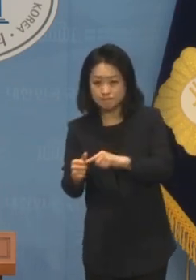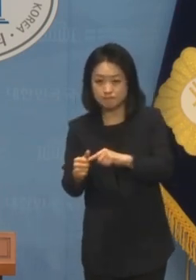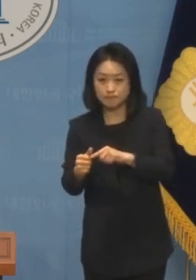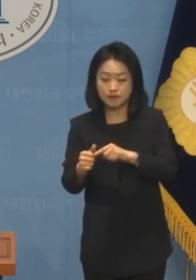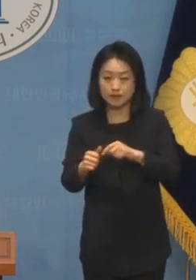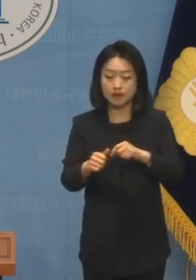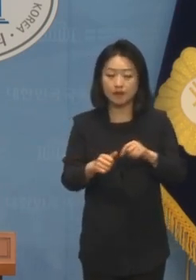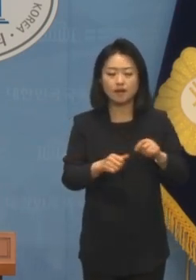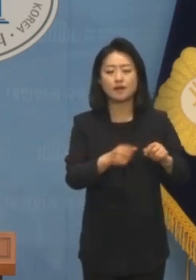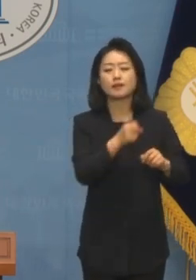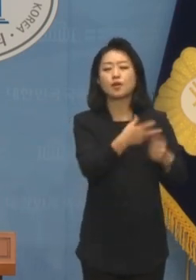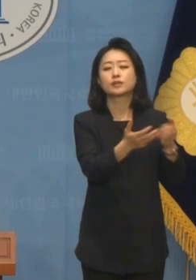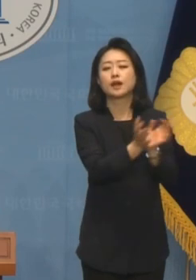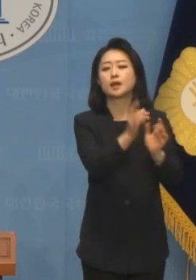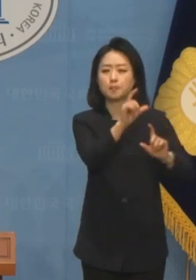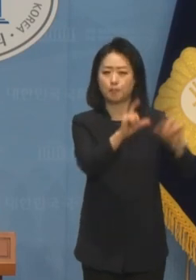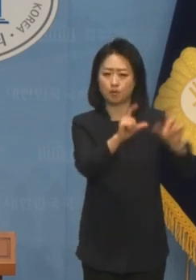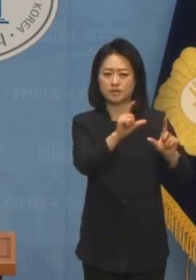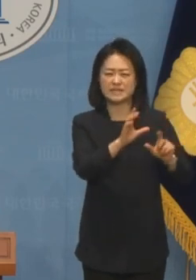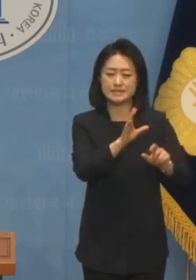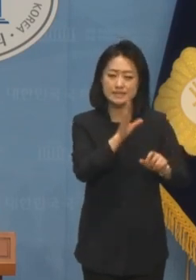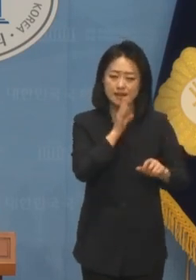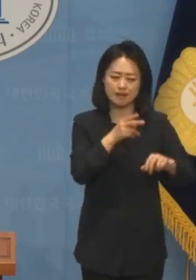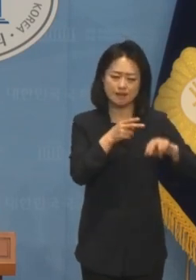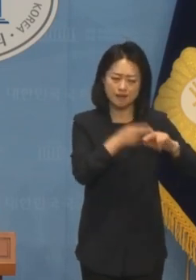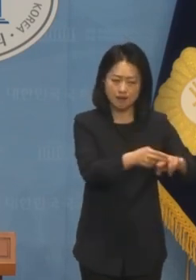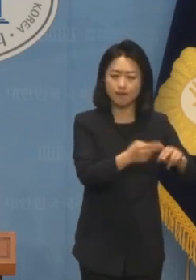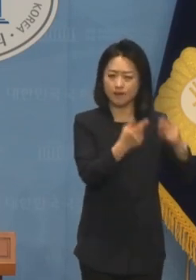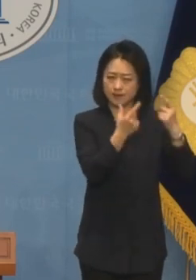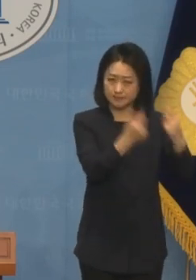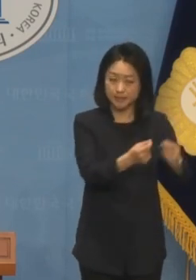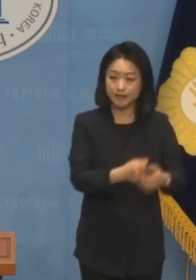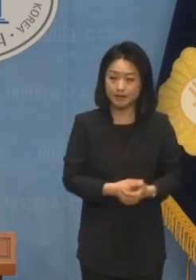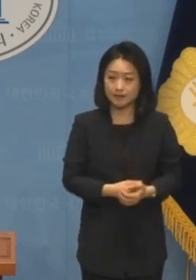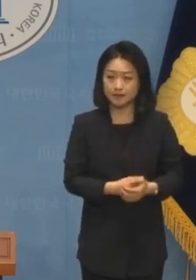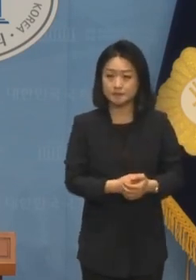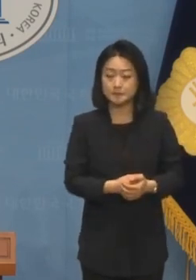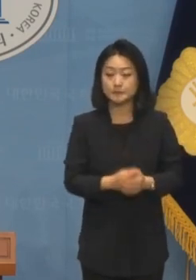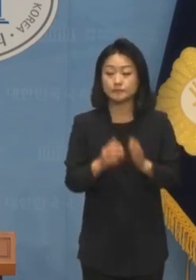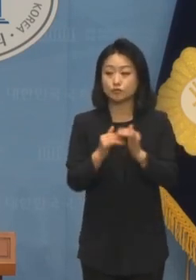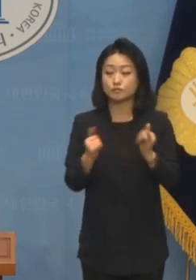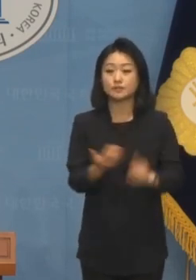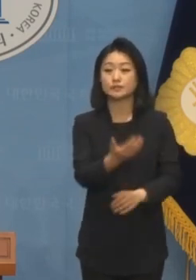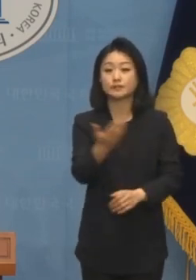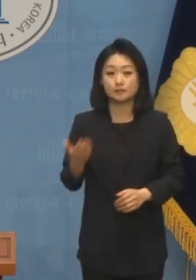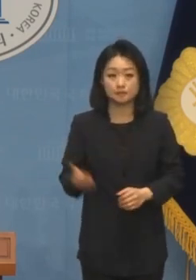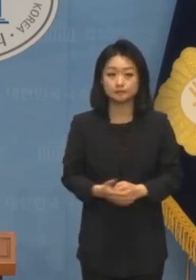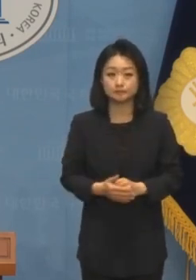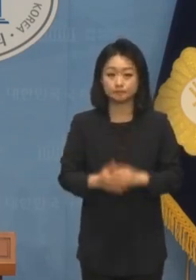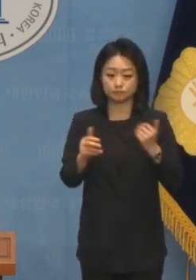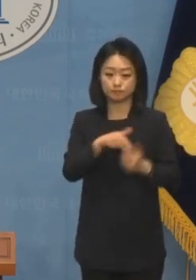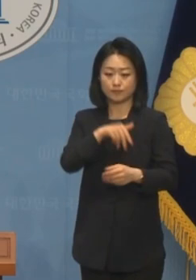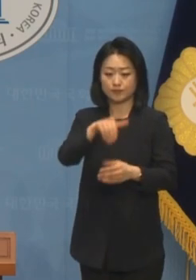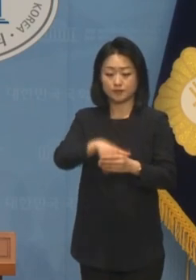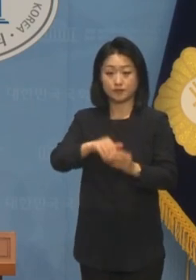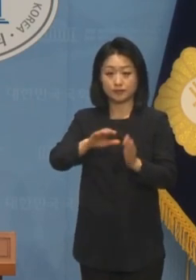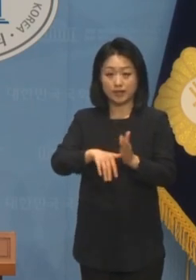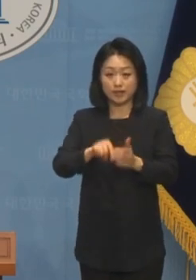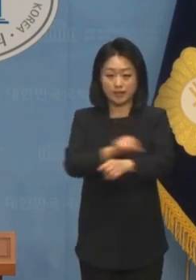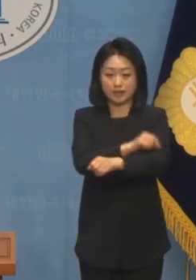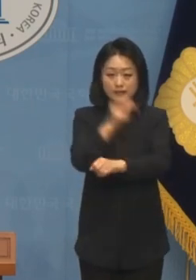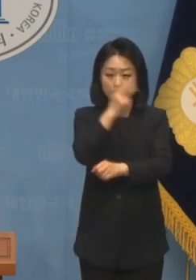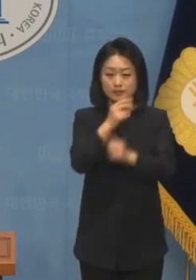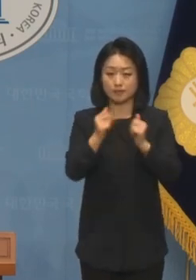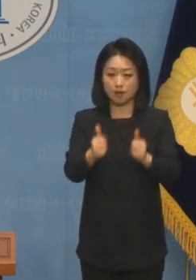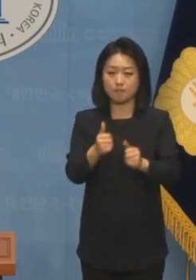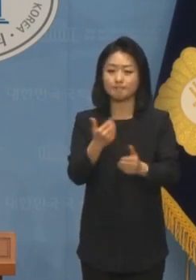여당의 행태가 바로 폭거입니다. 국민께서는 지난 총선에서 특검으로